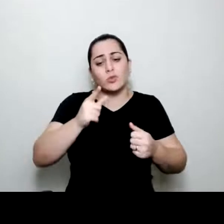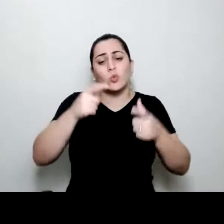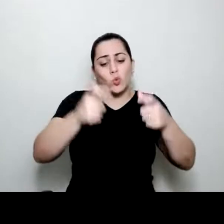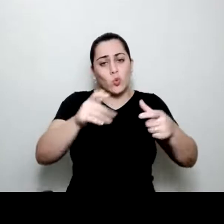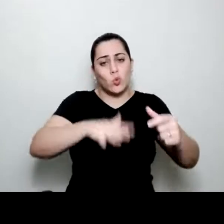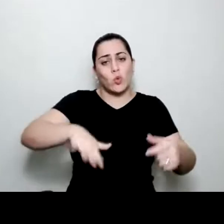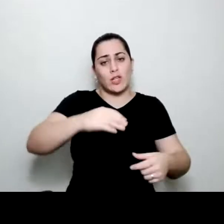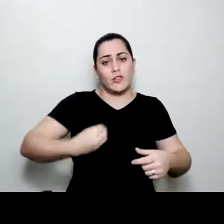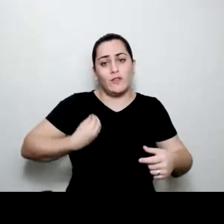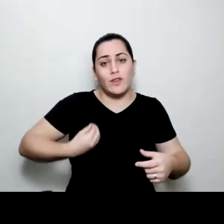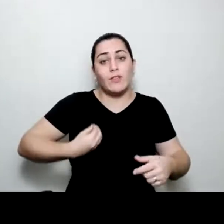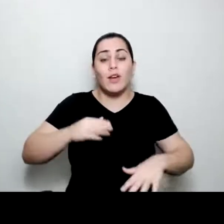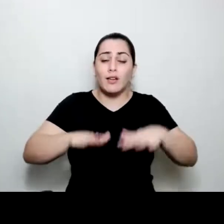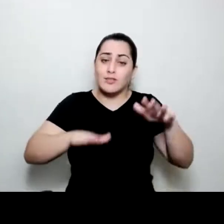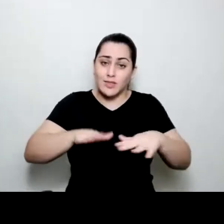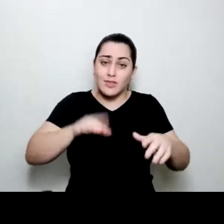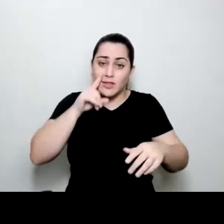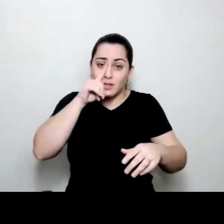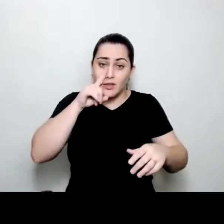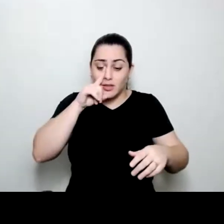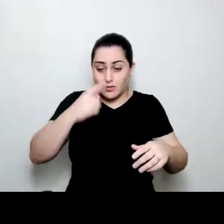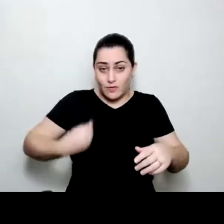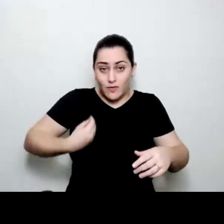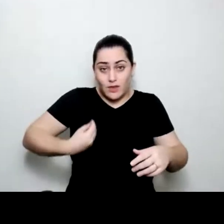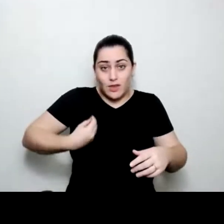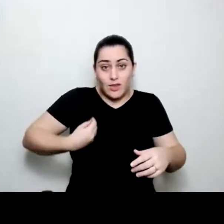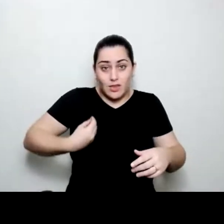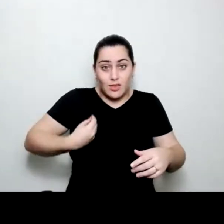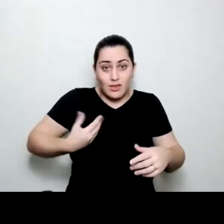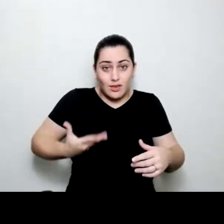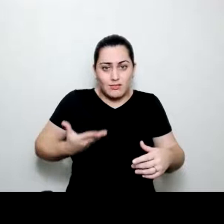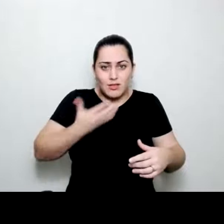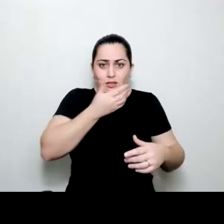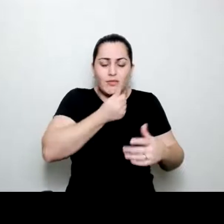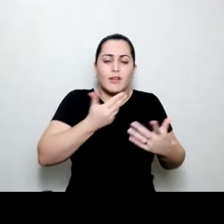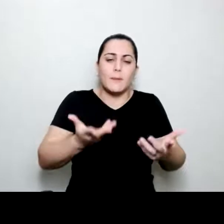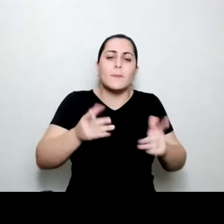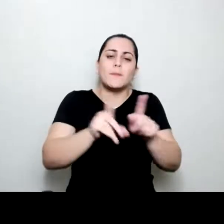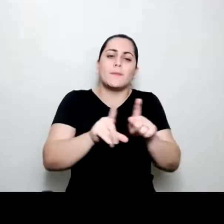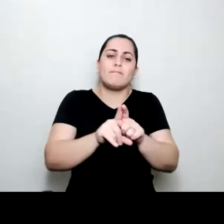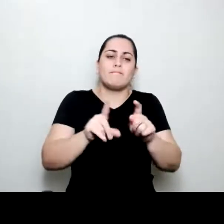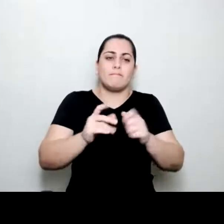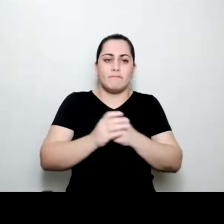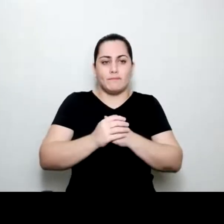território, ameaça muitas vezes a sua integridade física, ameaça a sua